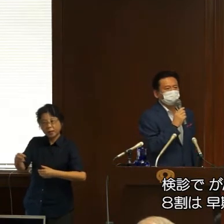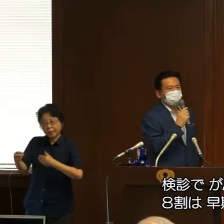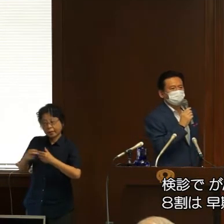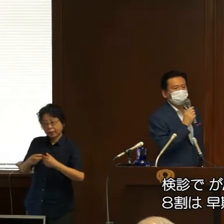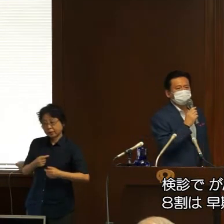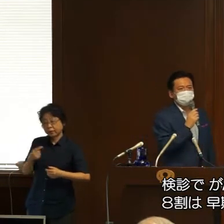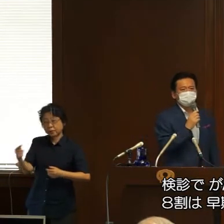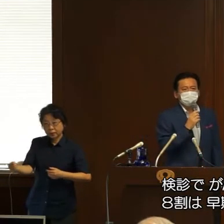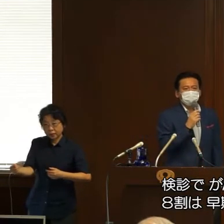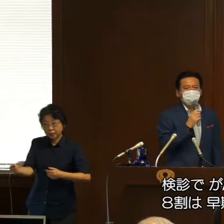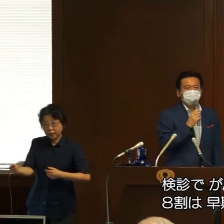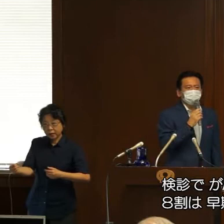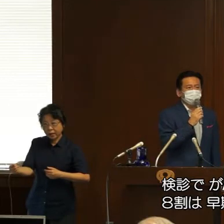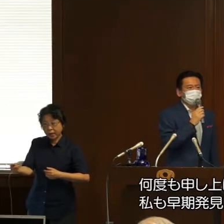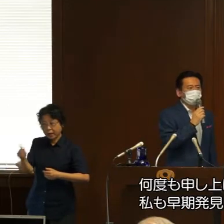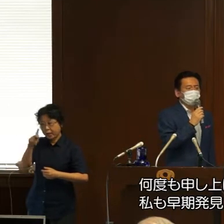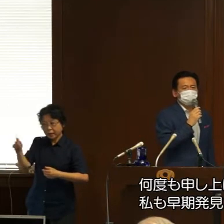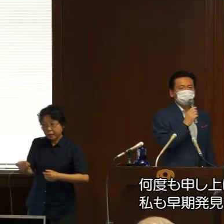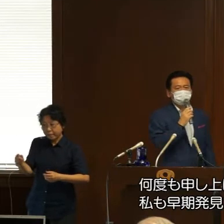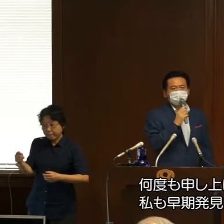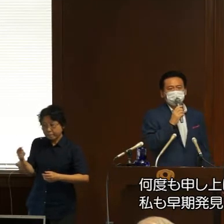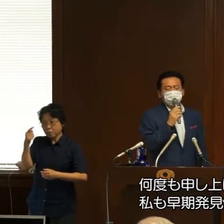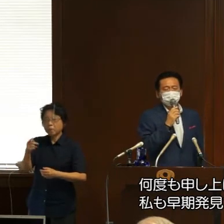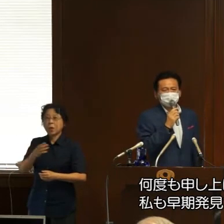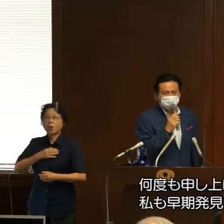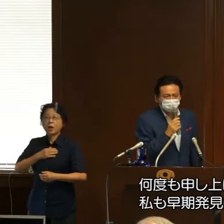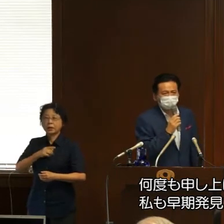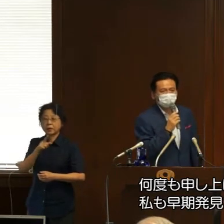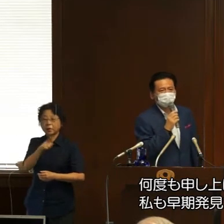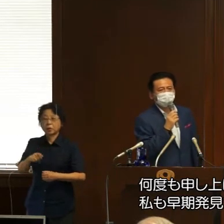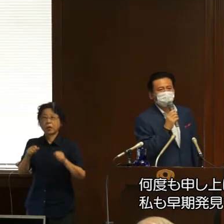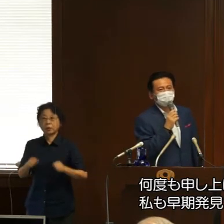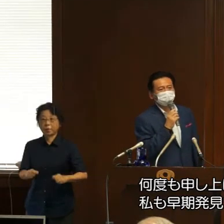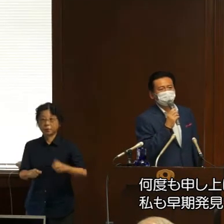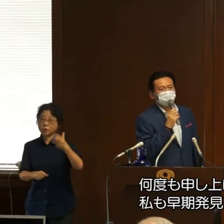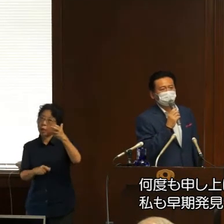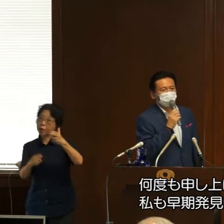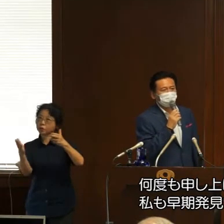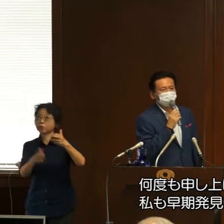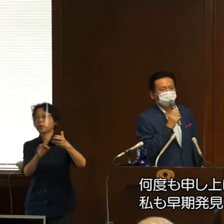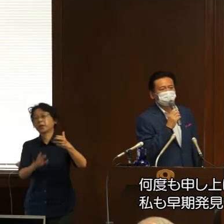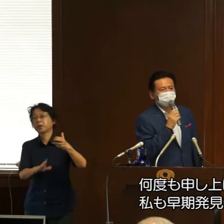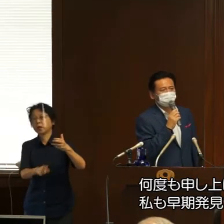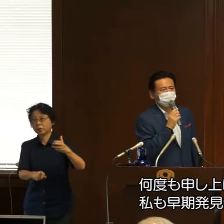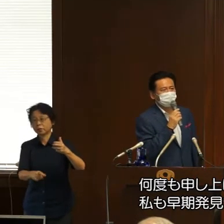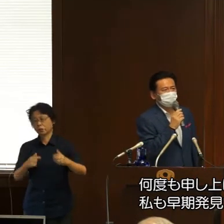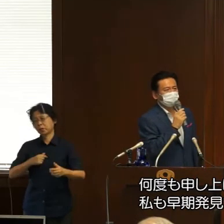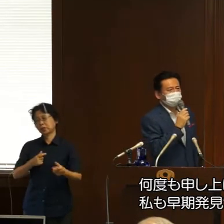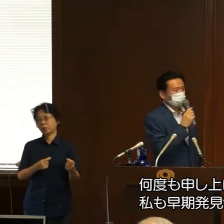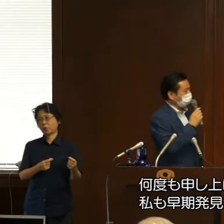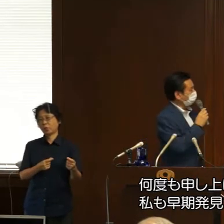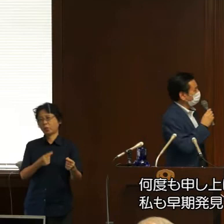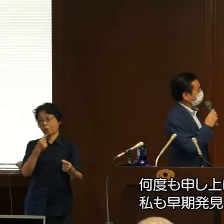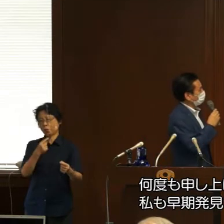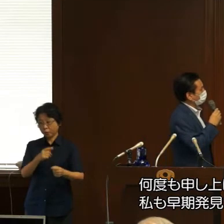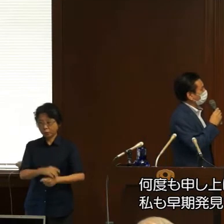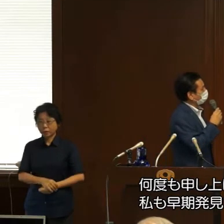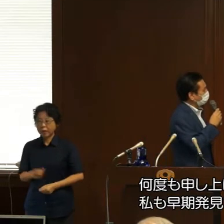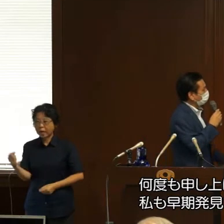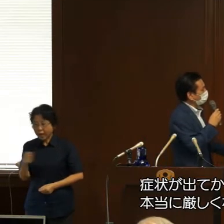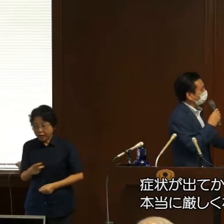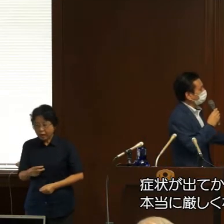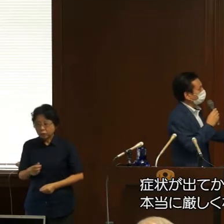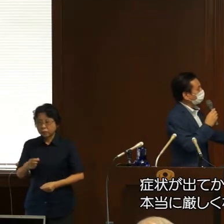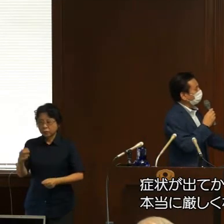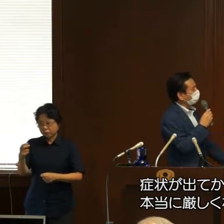発見です。何度も申し上げますが、私も早期発見で助かった一人です。もう